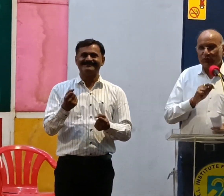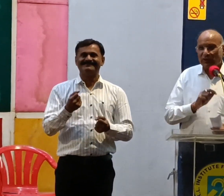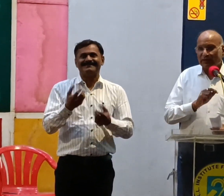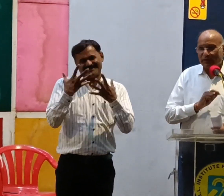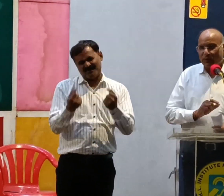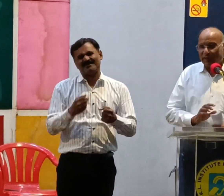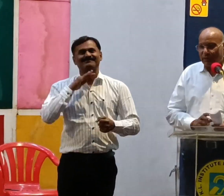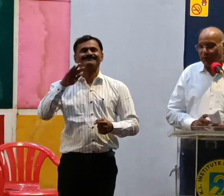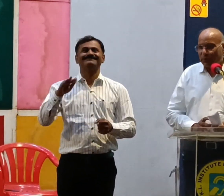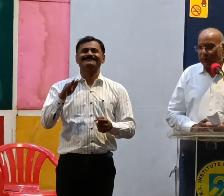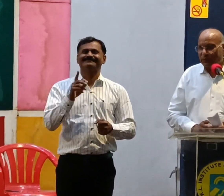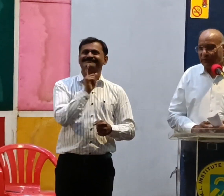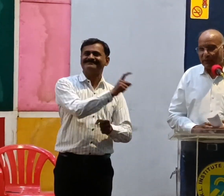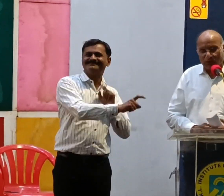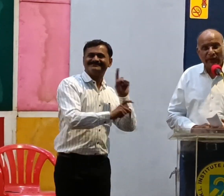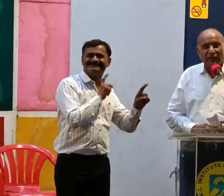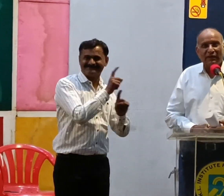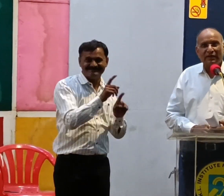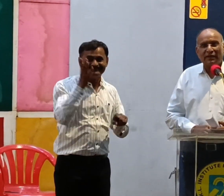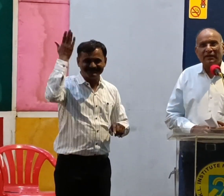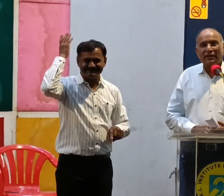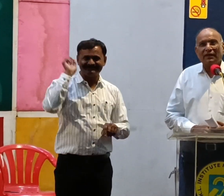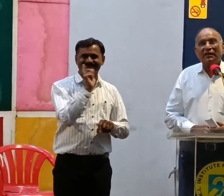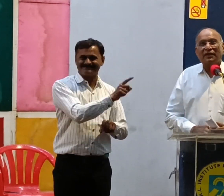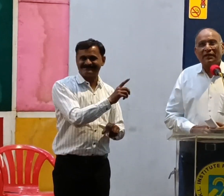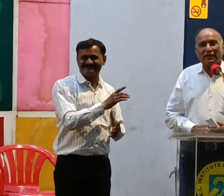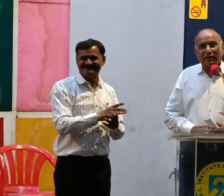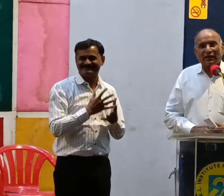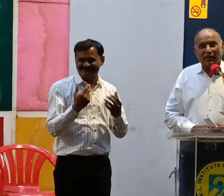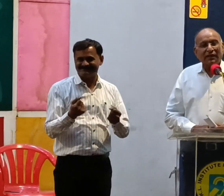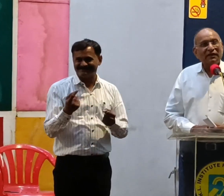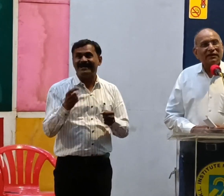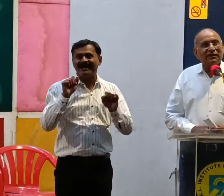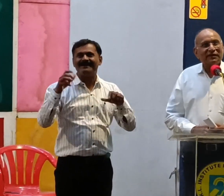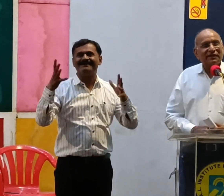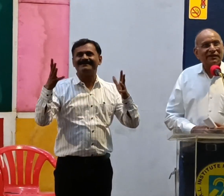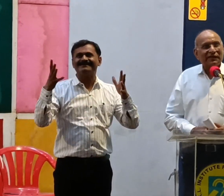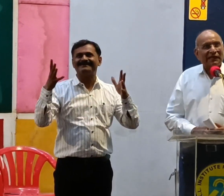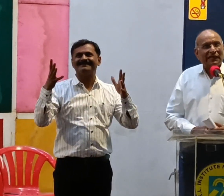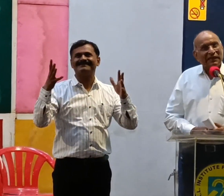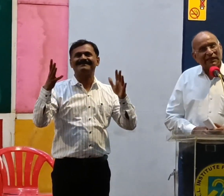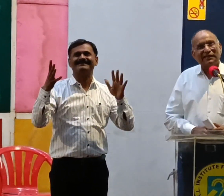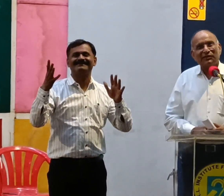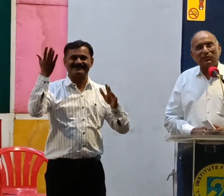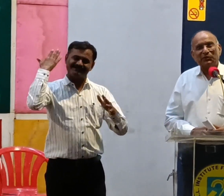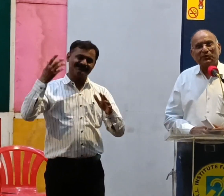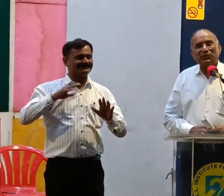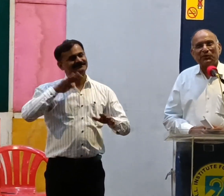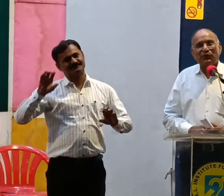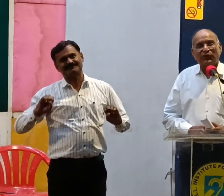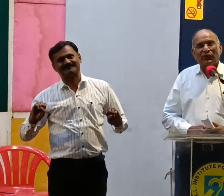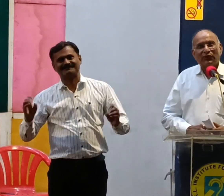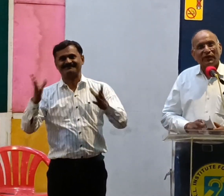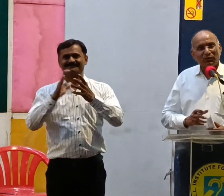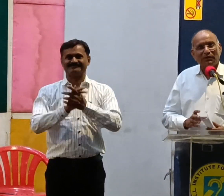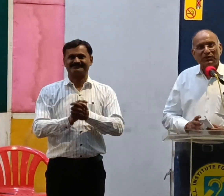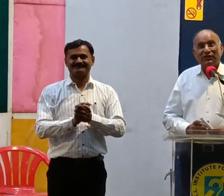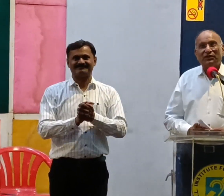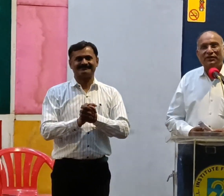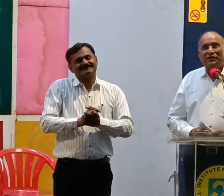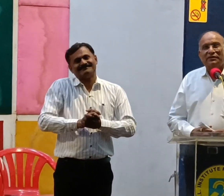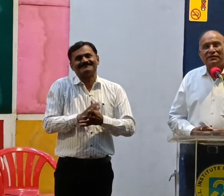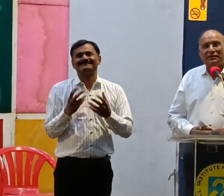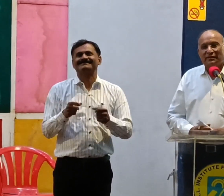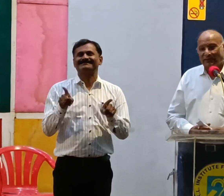અમને ટ્યુશન શરૂ કરી દો, કીધું ને, હા, અને કરી દીધું, એનું નામ